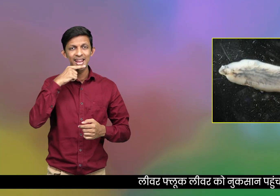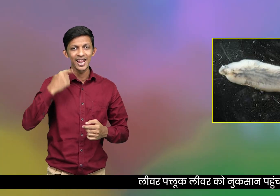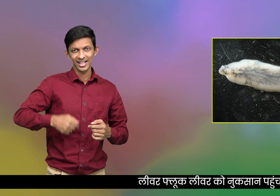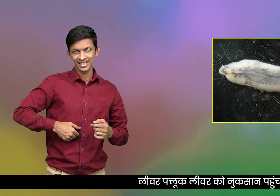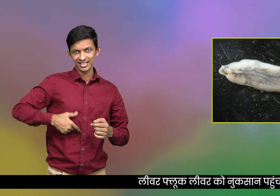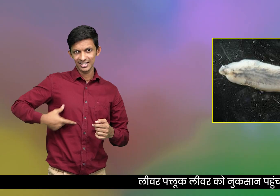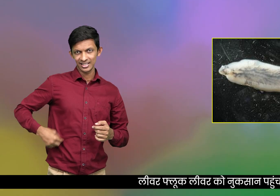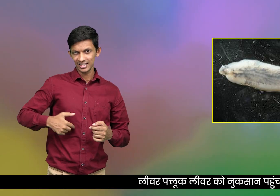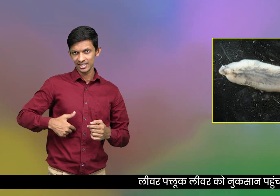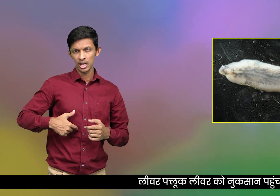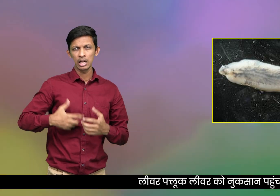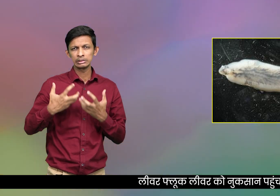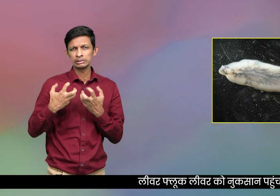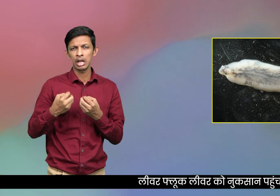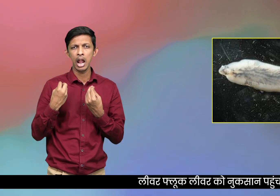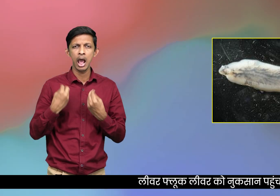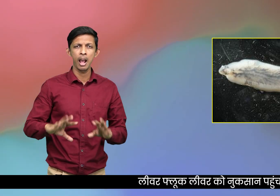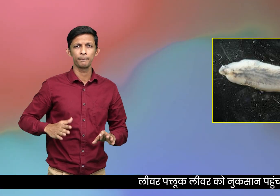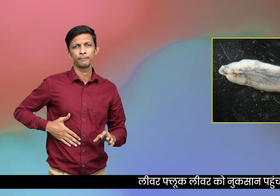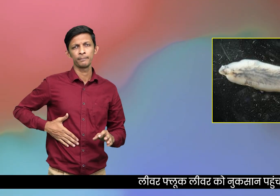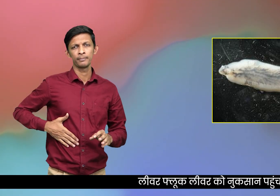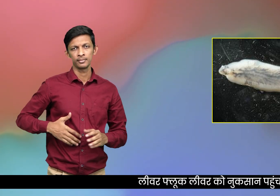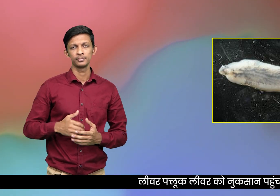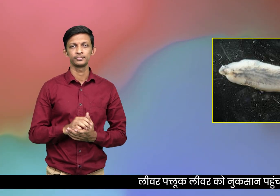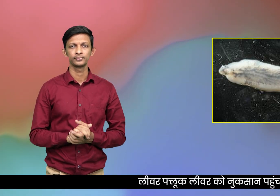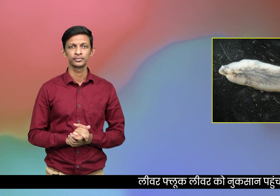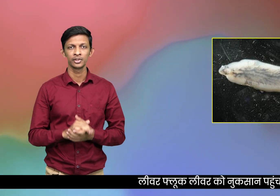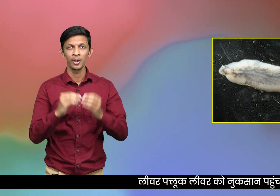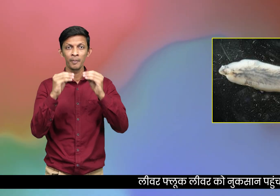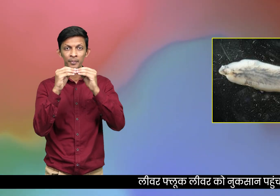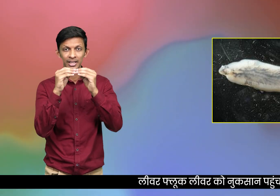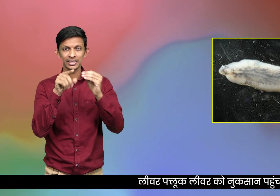दूसरा, लीवर फ्लूक लीवर को नुकसान पहुंचाता है।